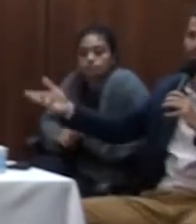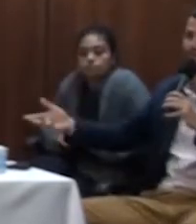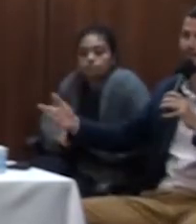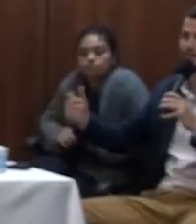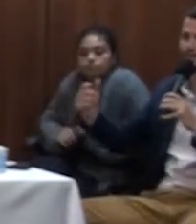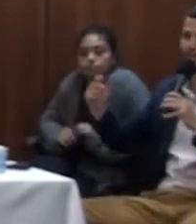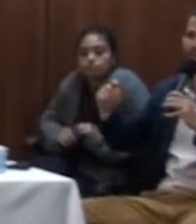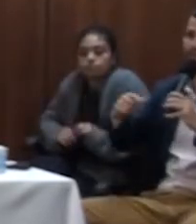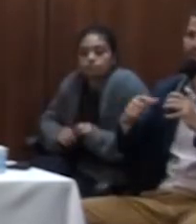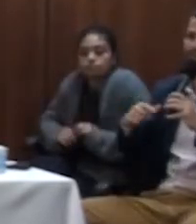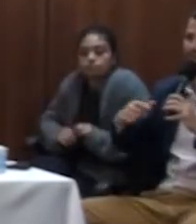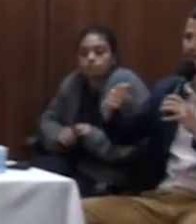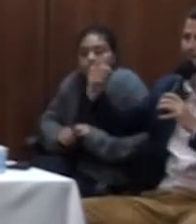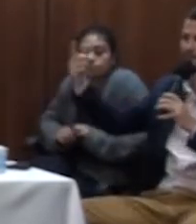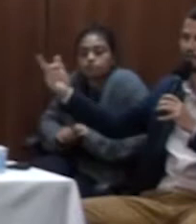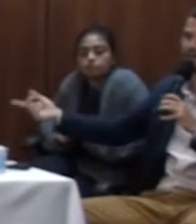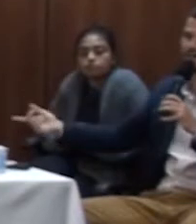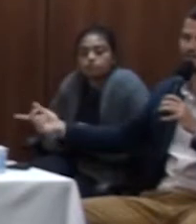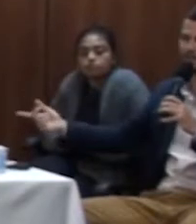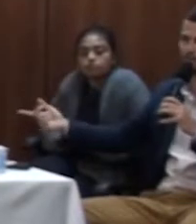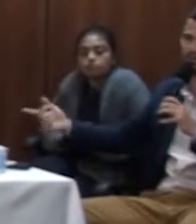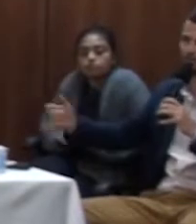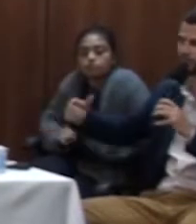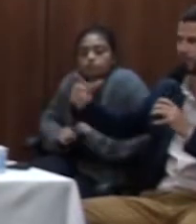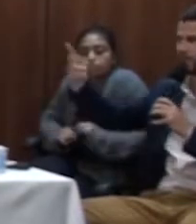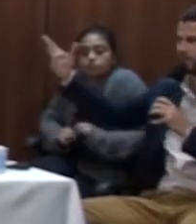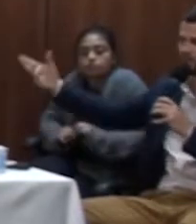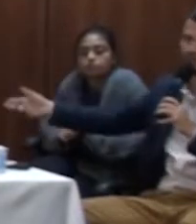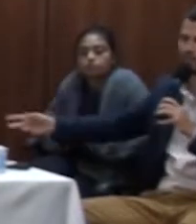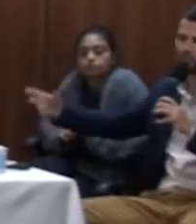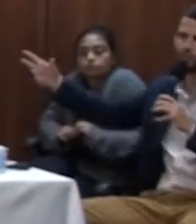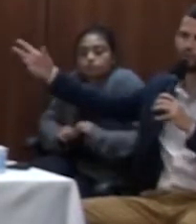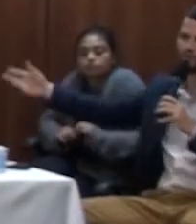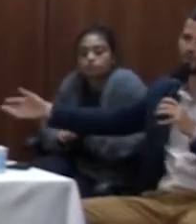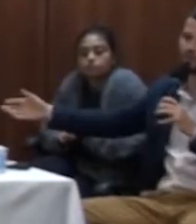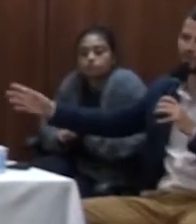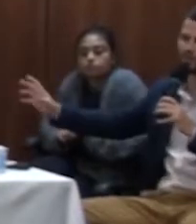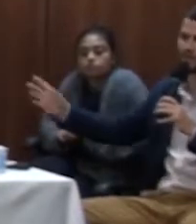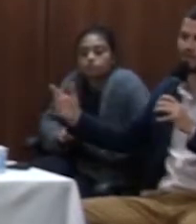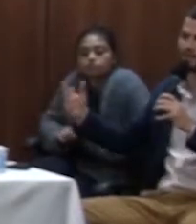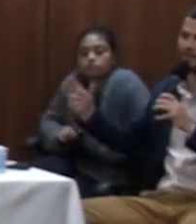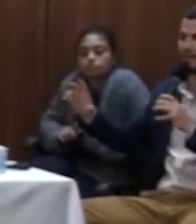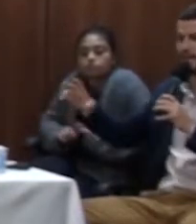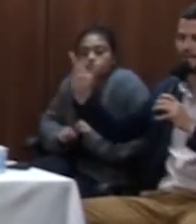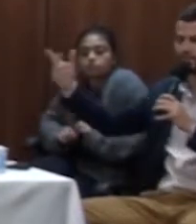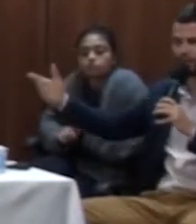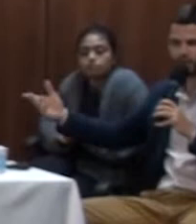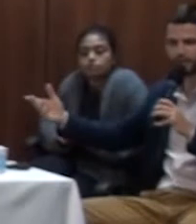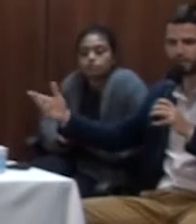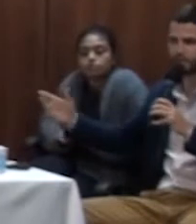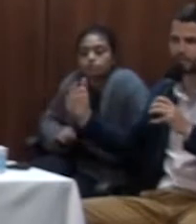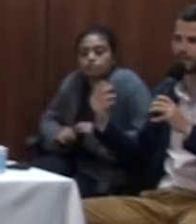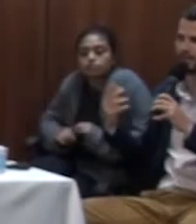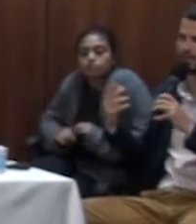com o HC através de uma transferência de recursos, conseguir um número de cirurgias anuais, aí seria uma